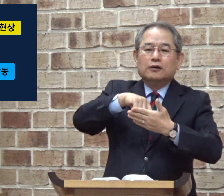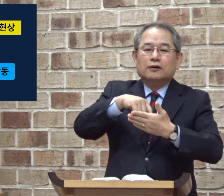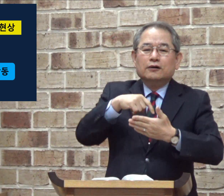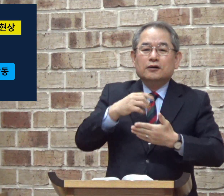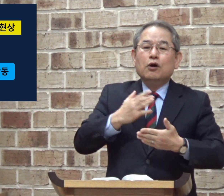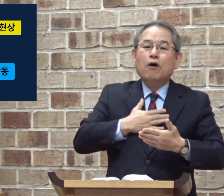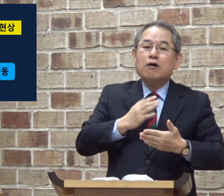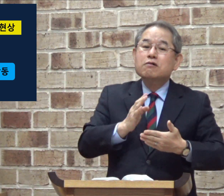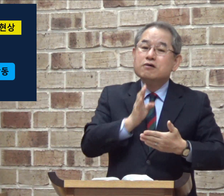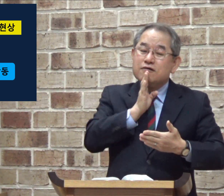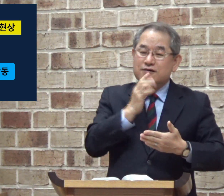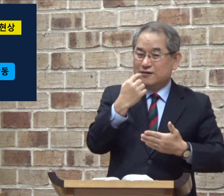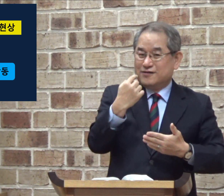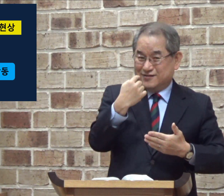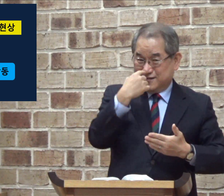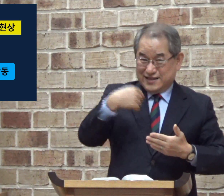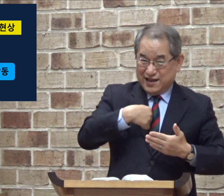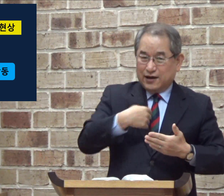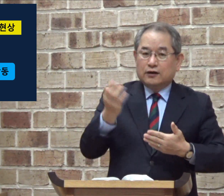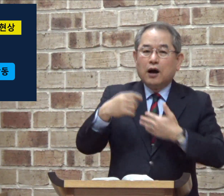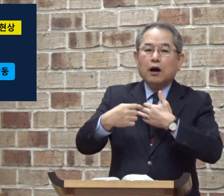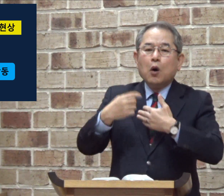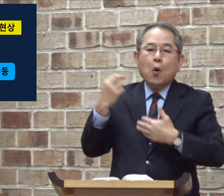또 무책임 현상,